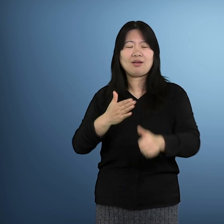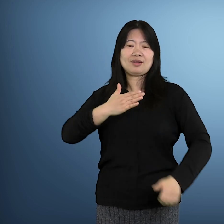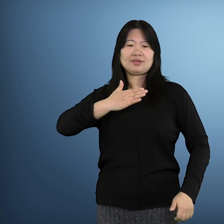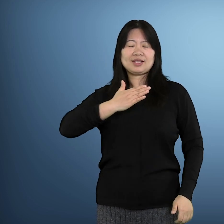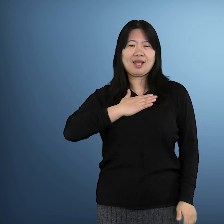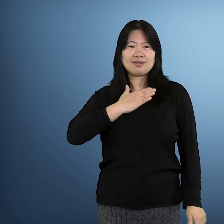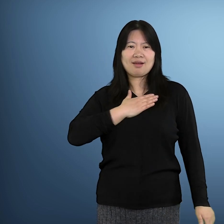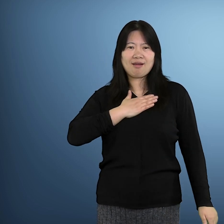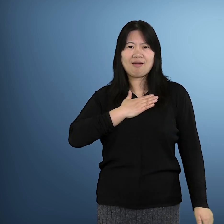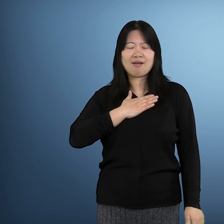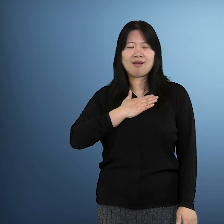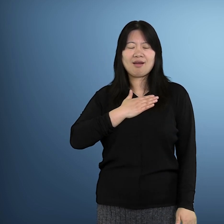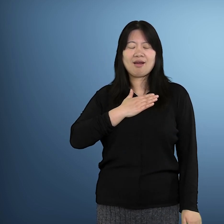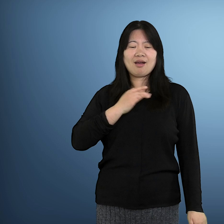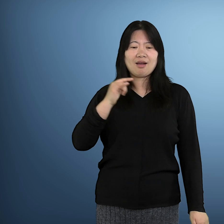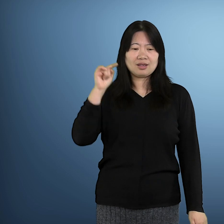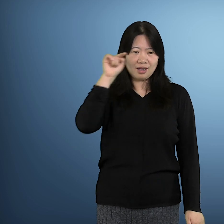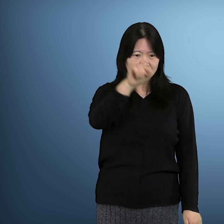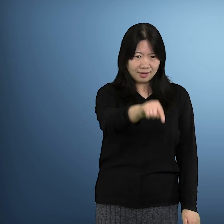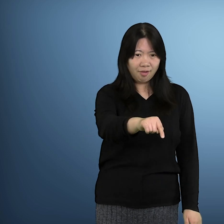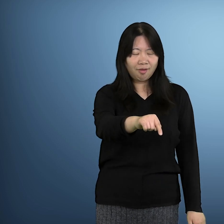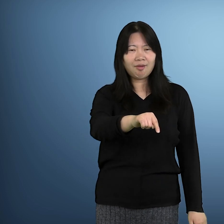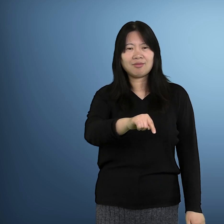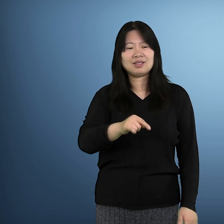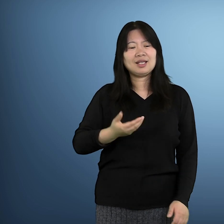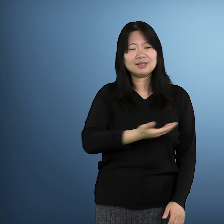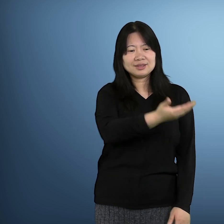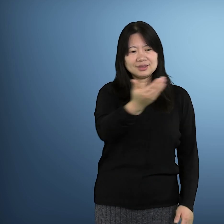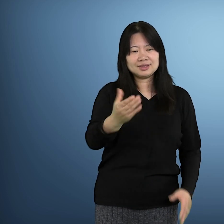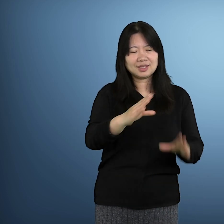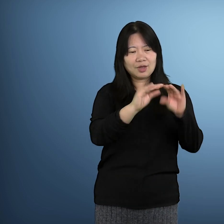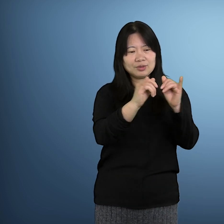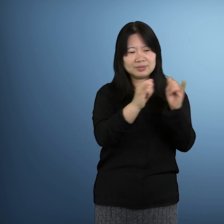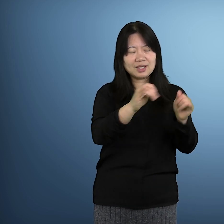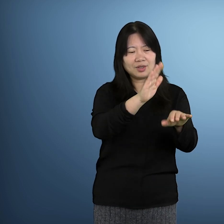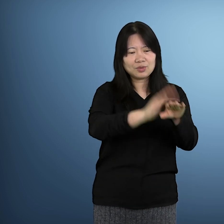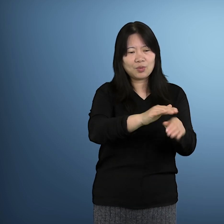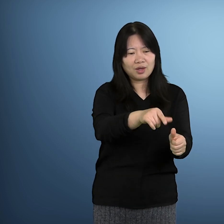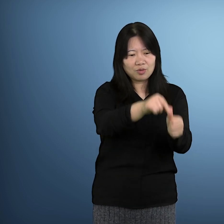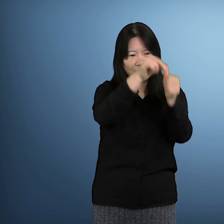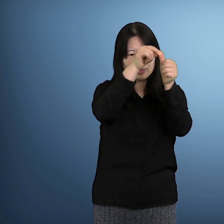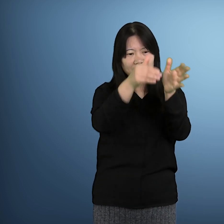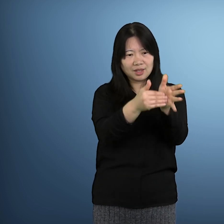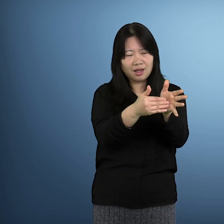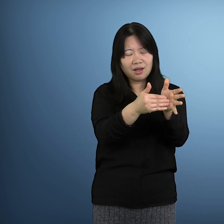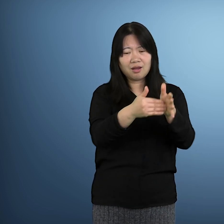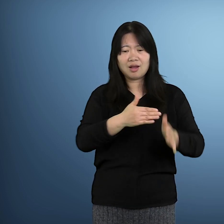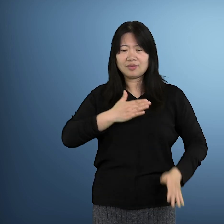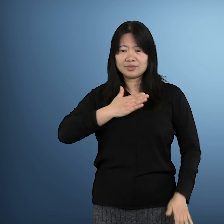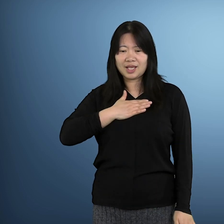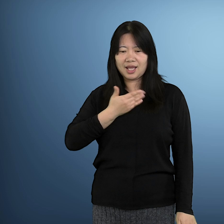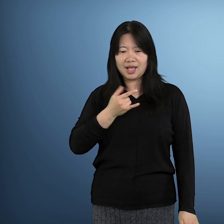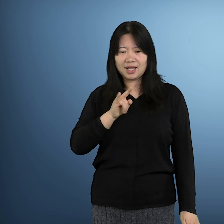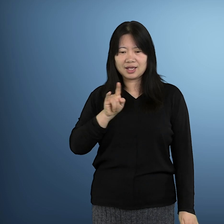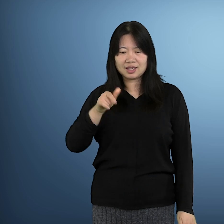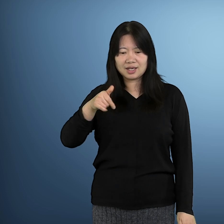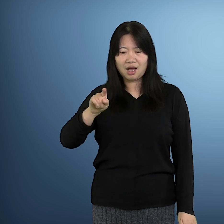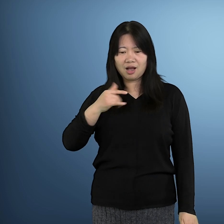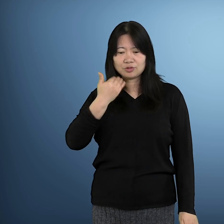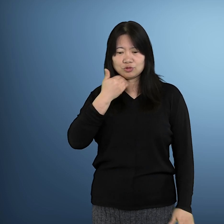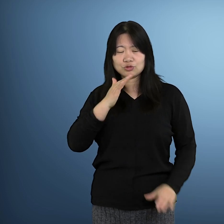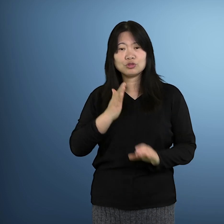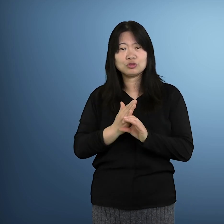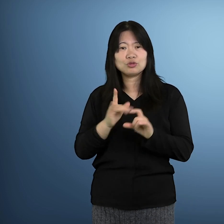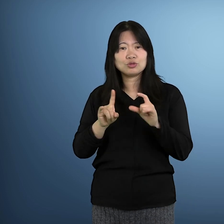내가 내려가서 그들을 애굽인의 손에서 건져내고, 여기 내가는 누구를 주어로